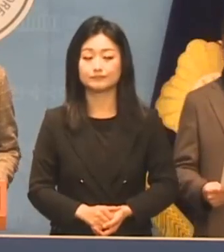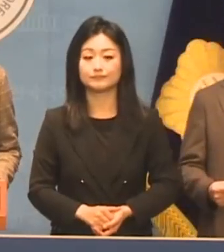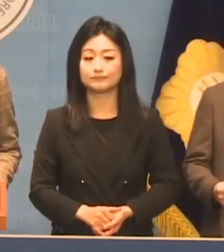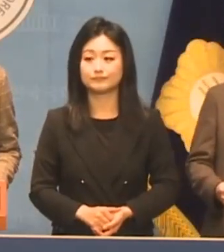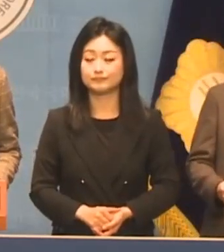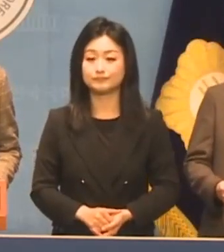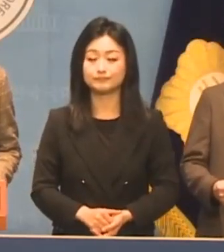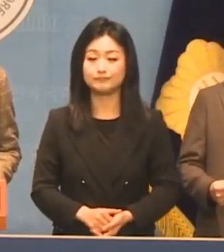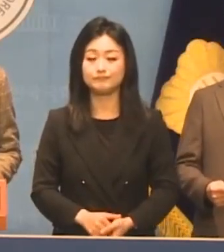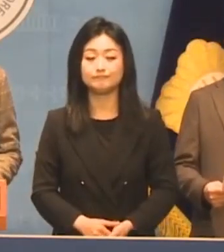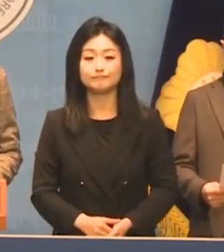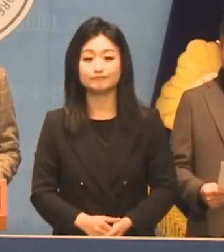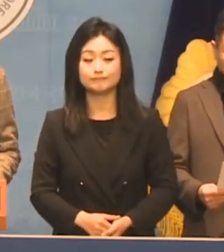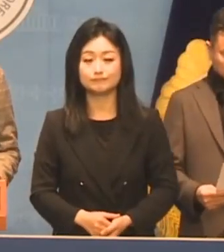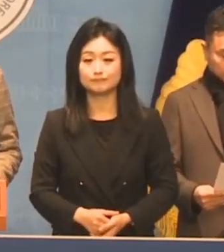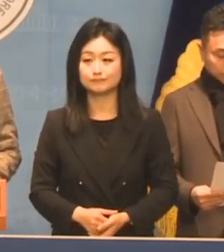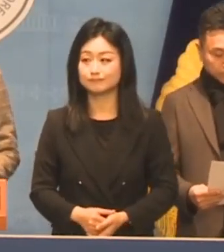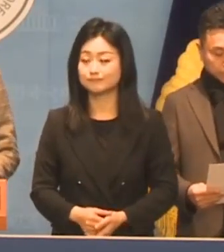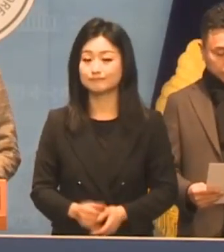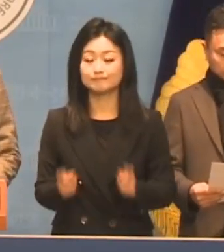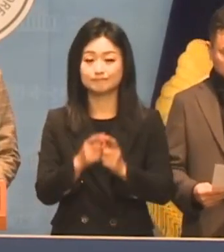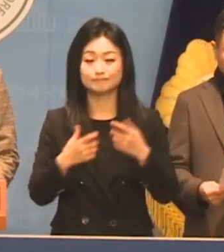예, 강릉시의회 산업위원장 이용래입니다.